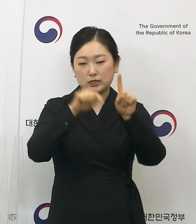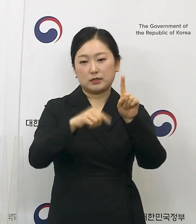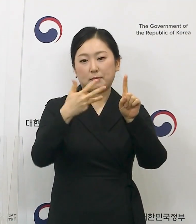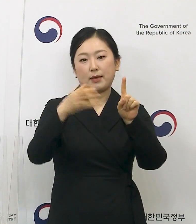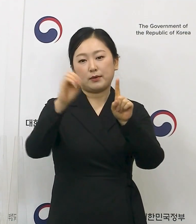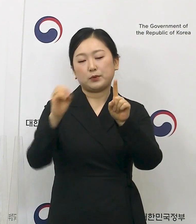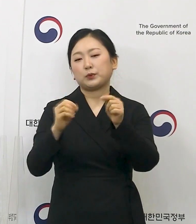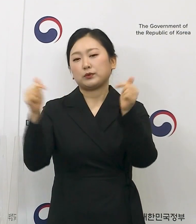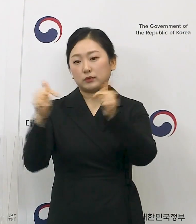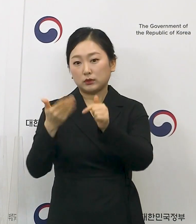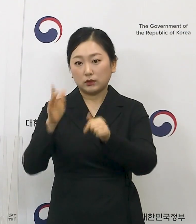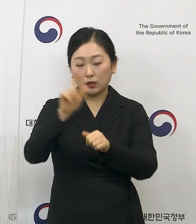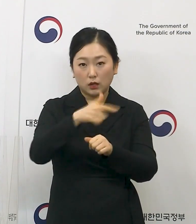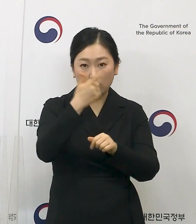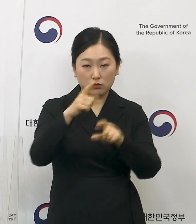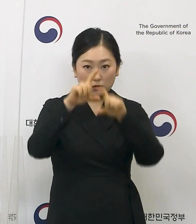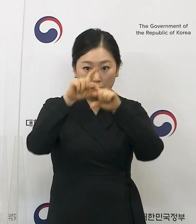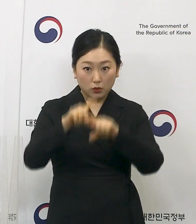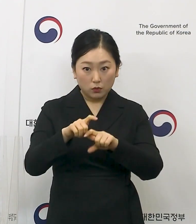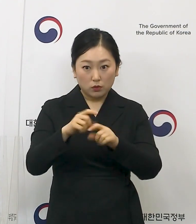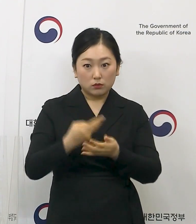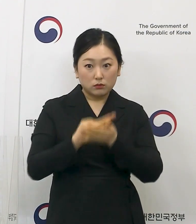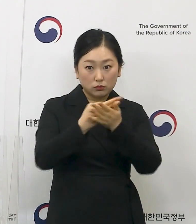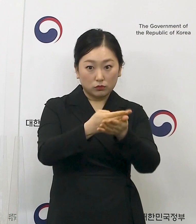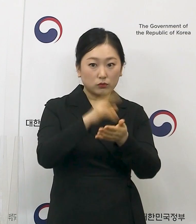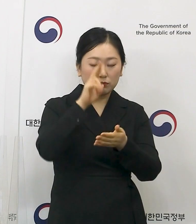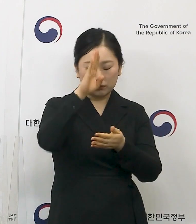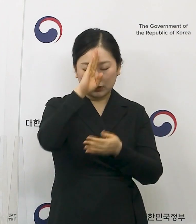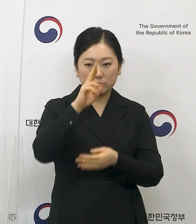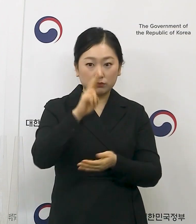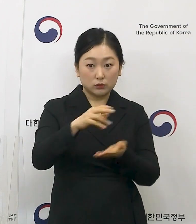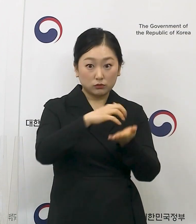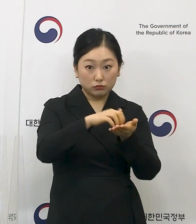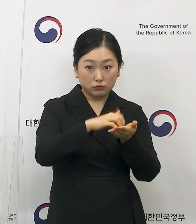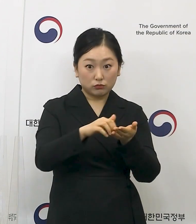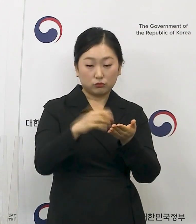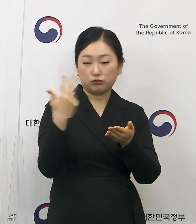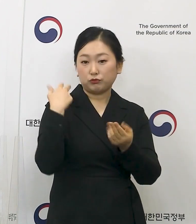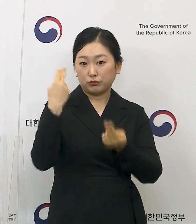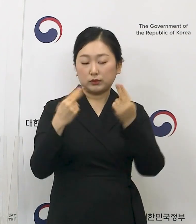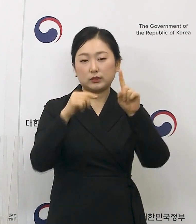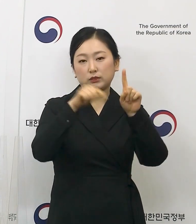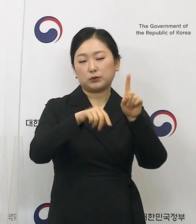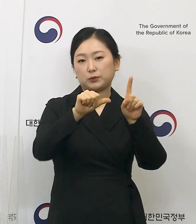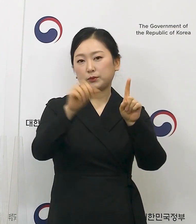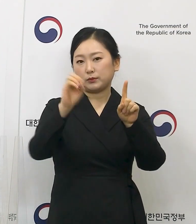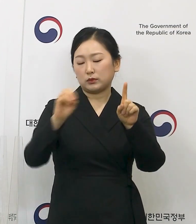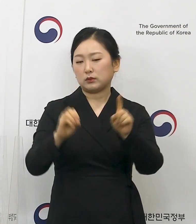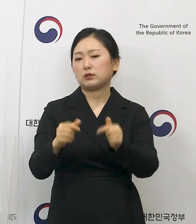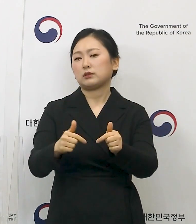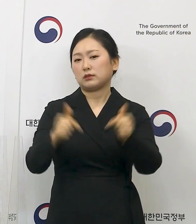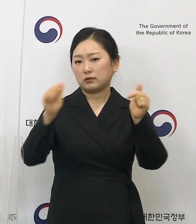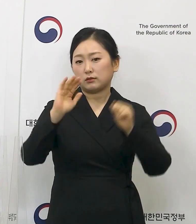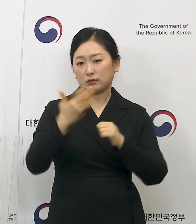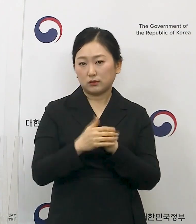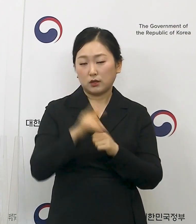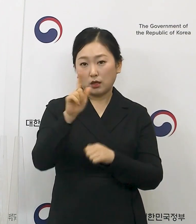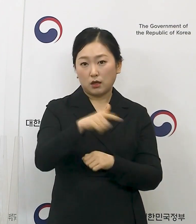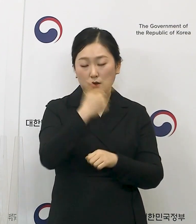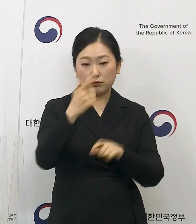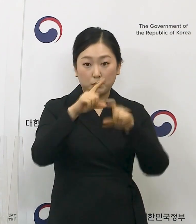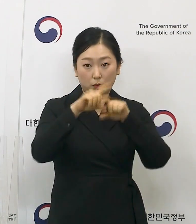감소하였지만 일평균 재원 중 위중증 환자 수는 전주 대비 1.5% 증가했습니다.